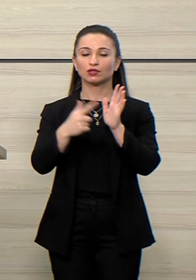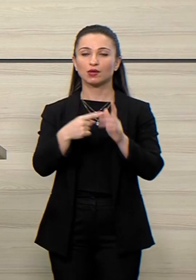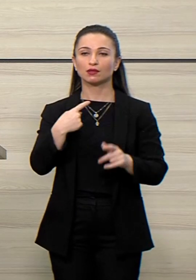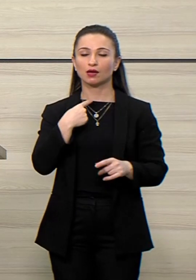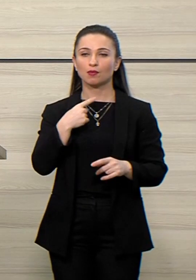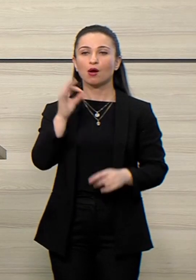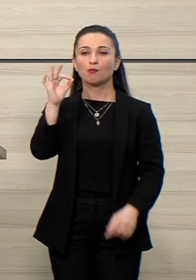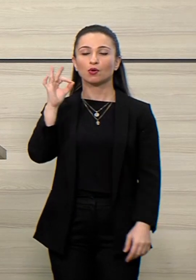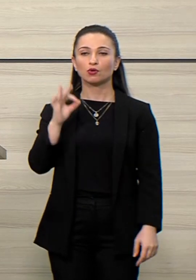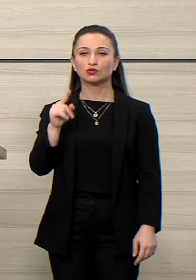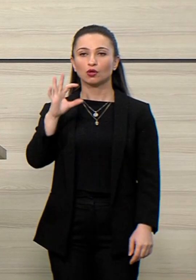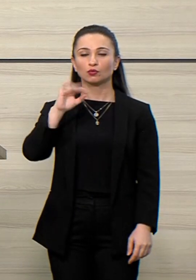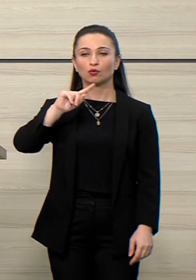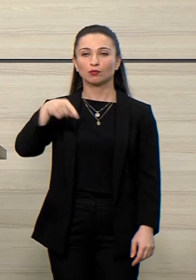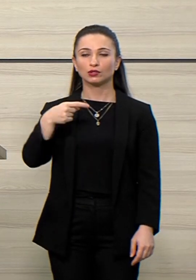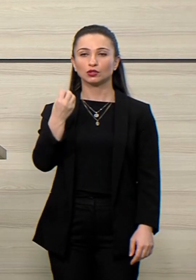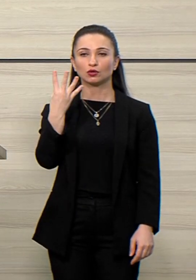ხმა, პროცენტულად